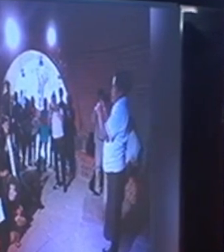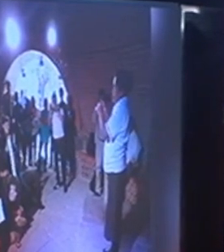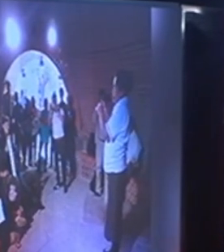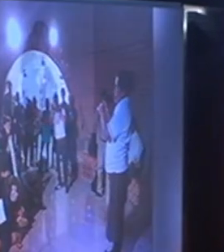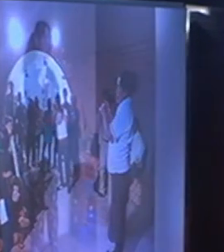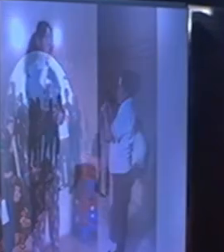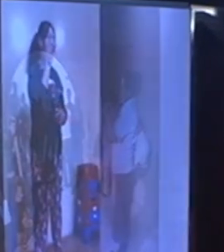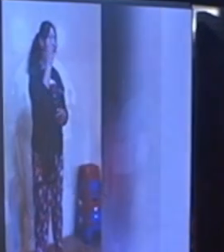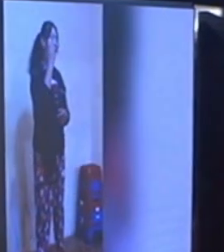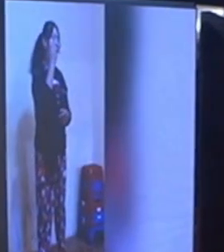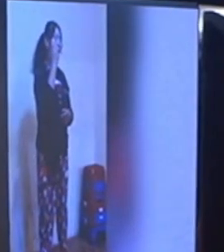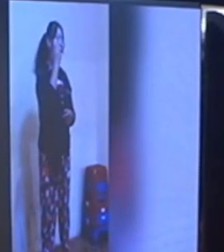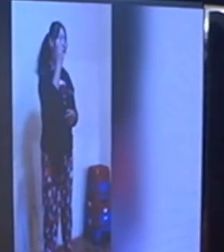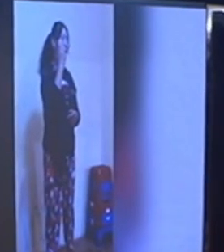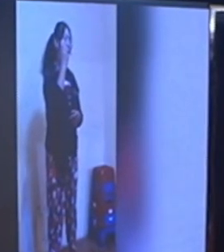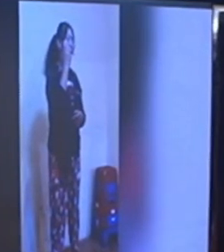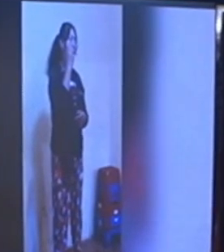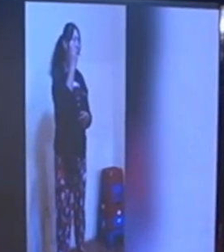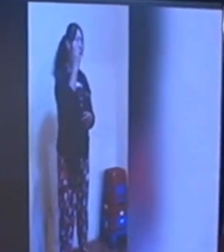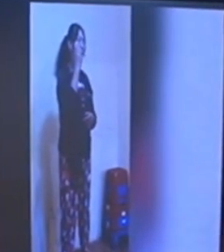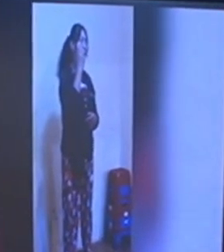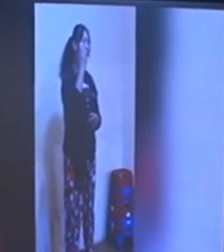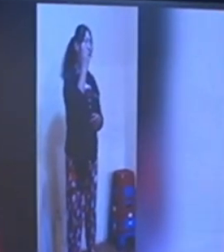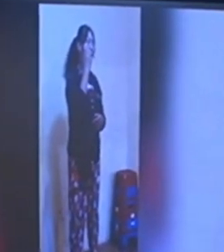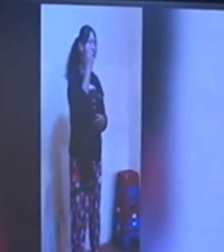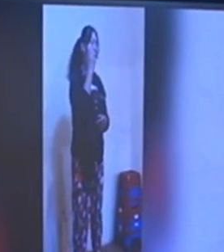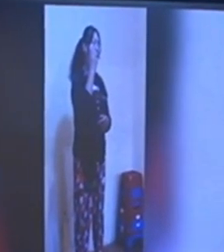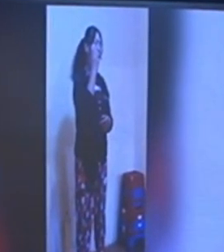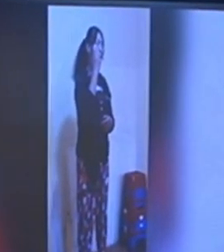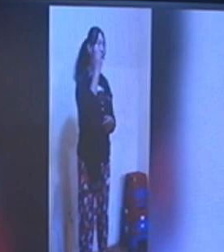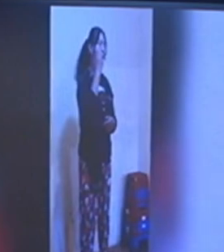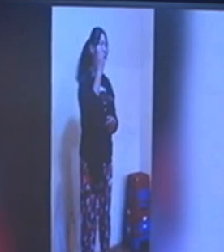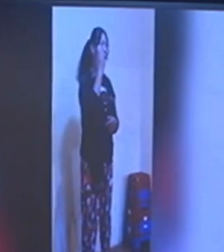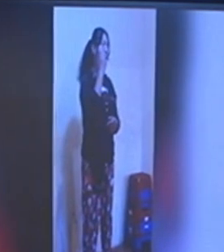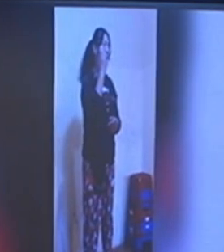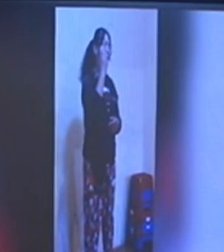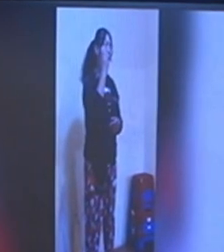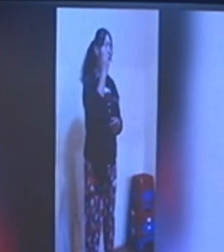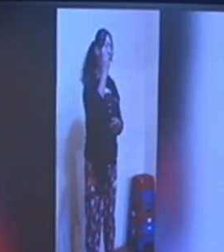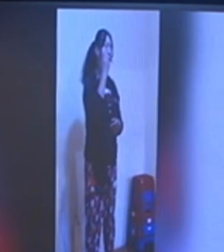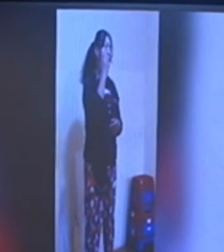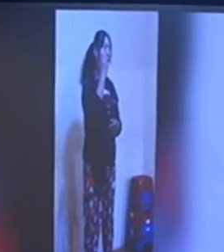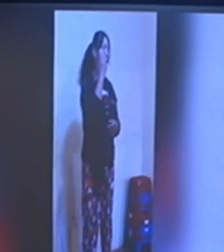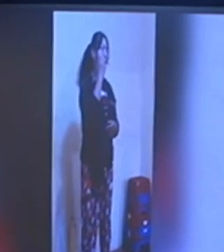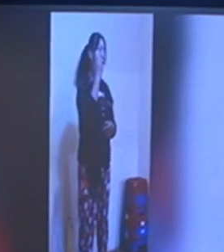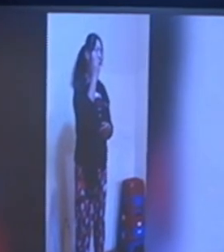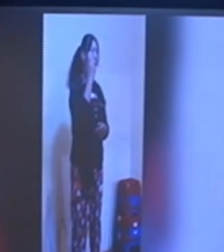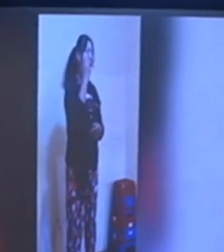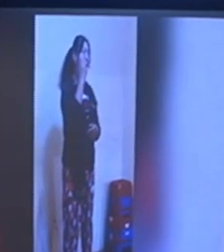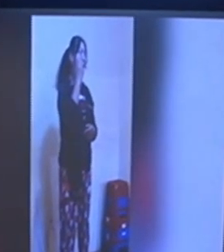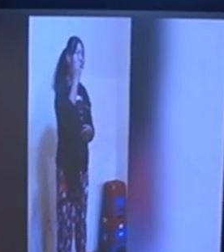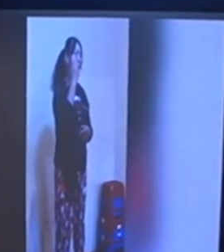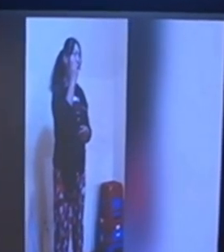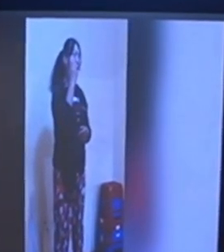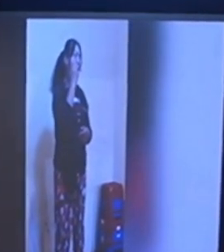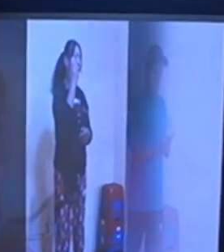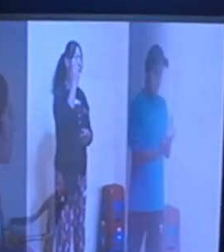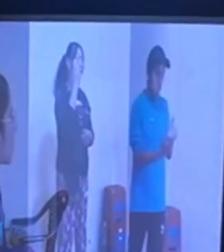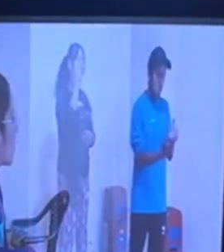mereces y no es pucha qué favor, ¿no? Entonces, creo que es mucho del trabajo a nivel global, en educación y demás. Sí,